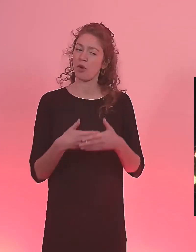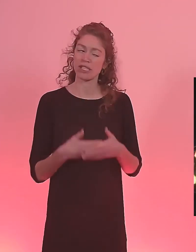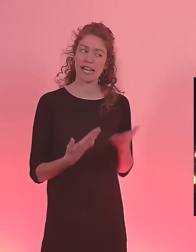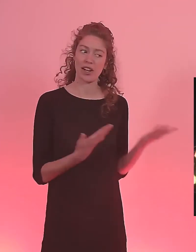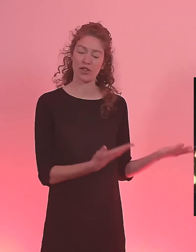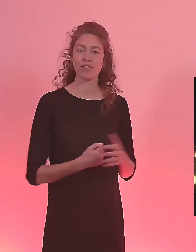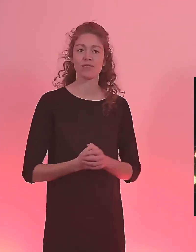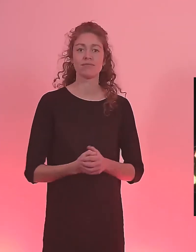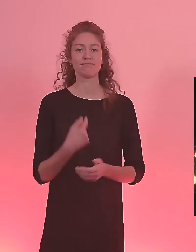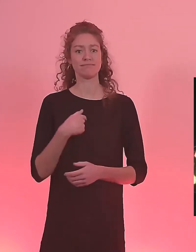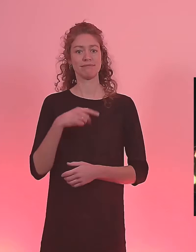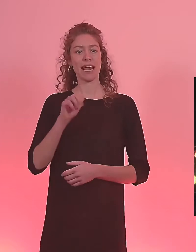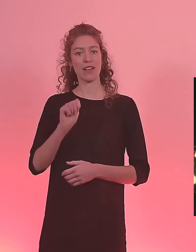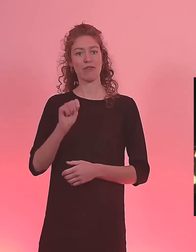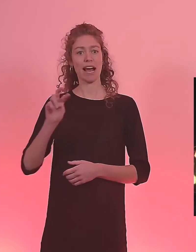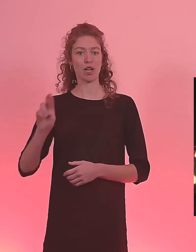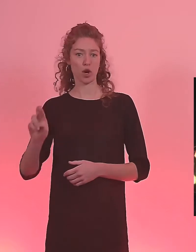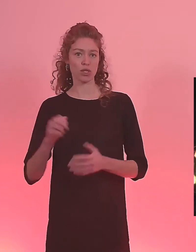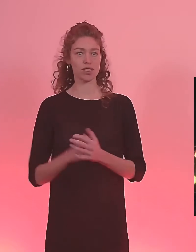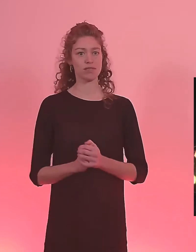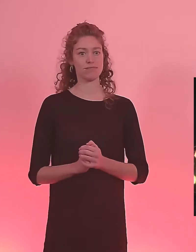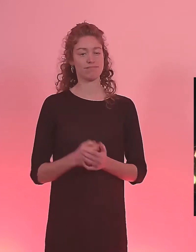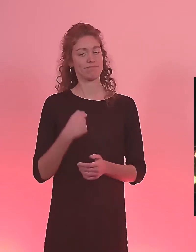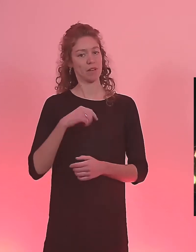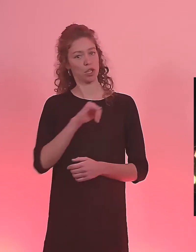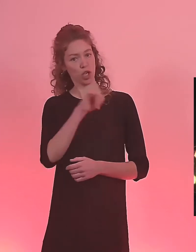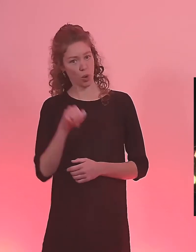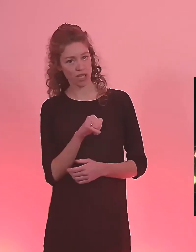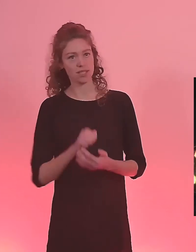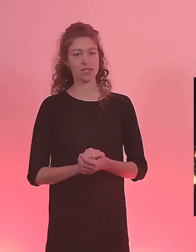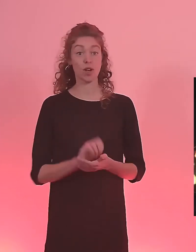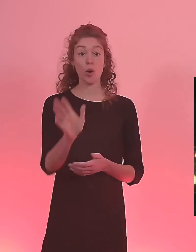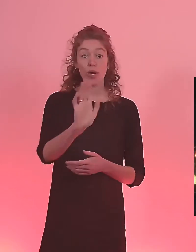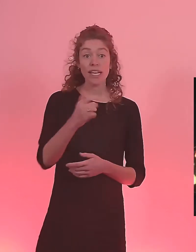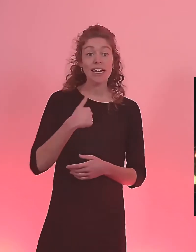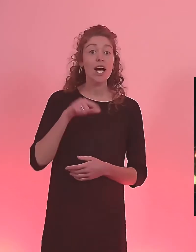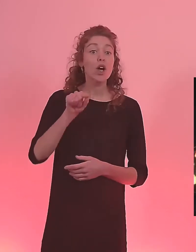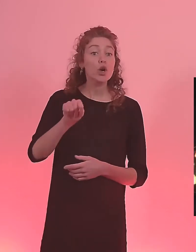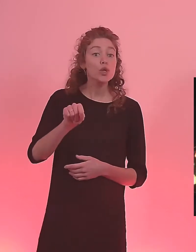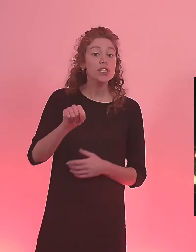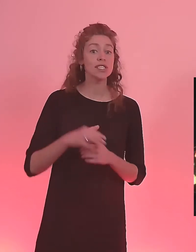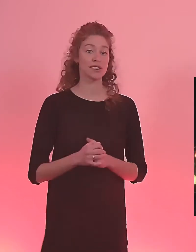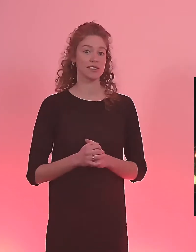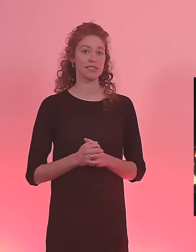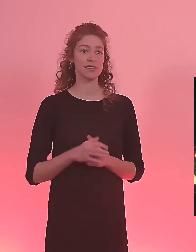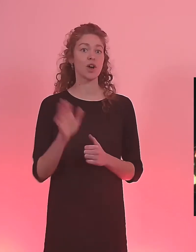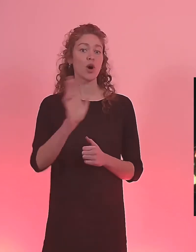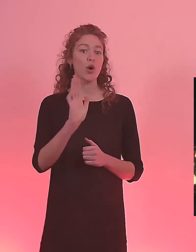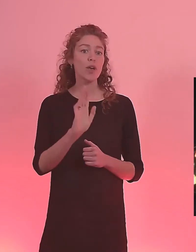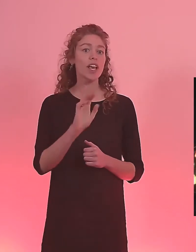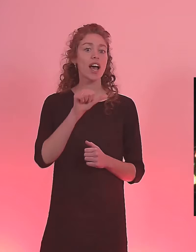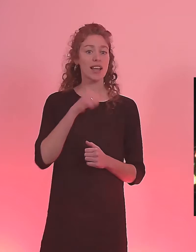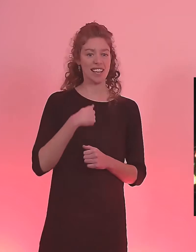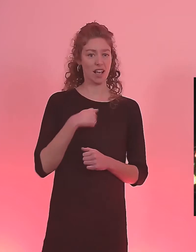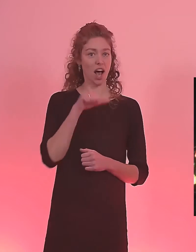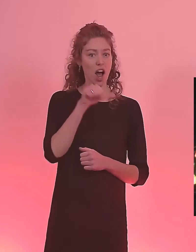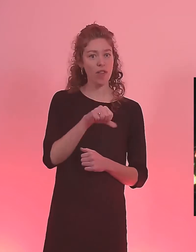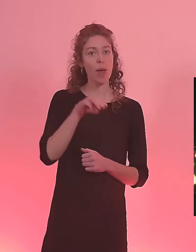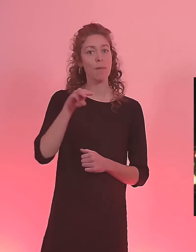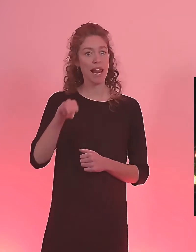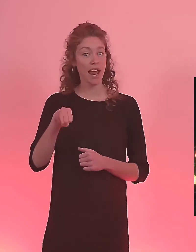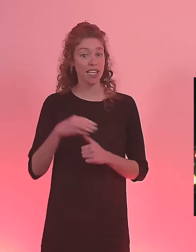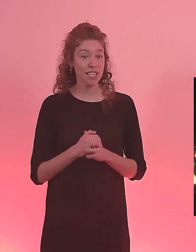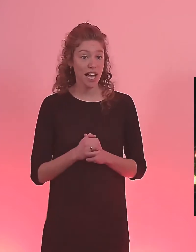Roos. Ik ben Joas. Hoi, ik ben Guus. Hoi, ik ben Annemarije. Hoi, ik ben